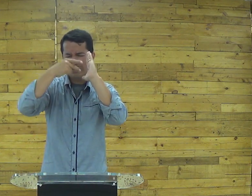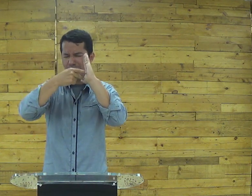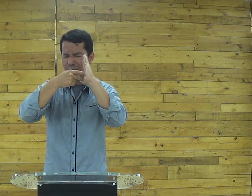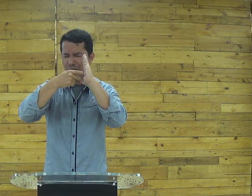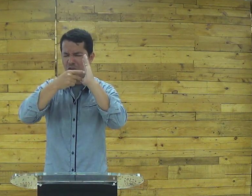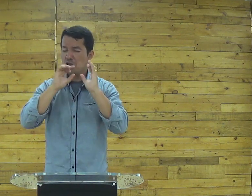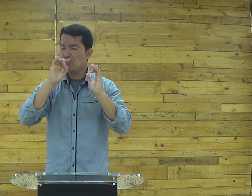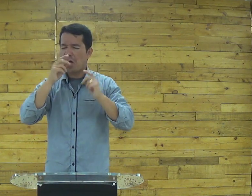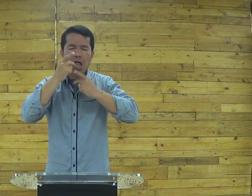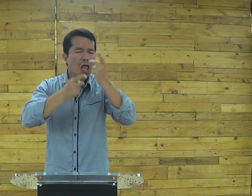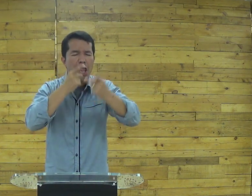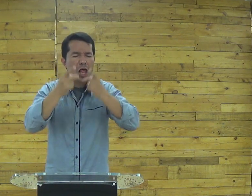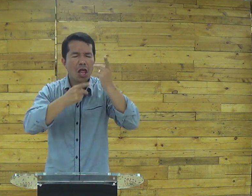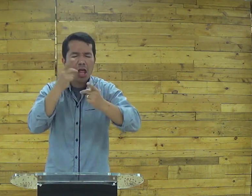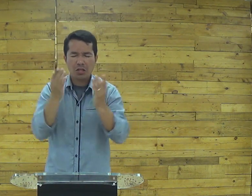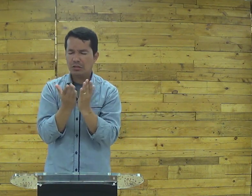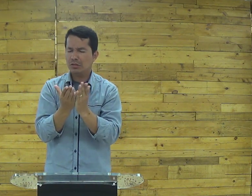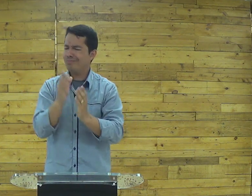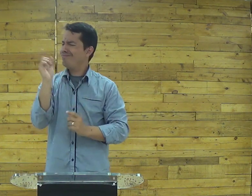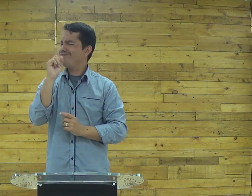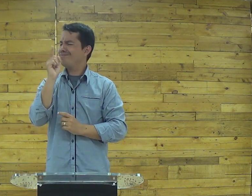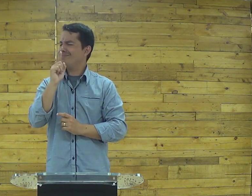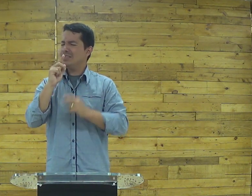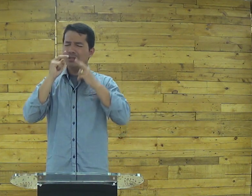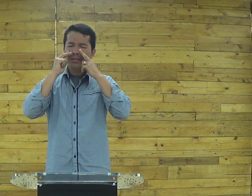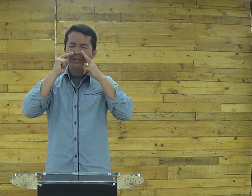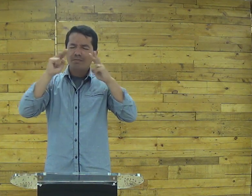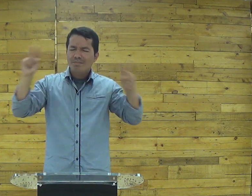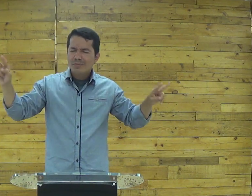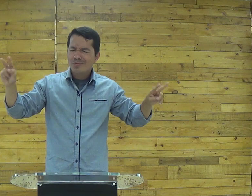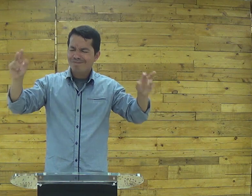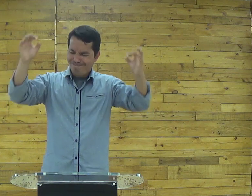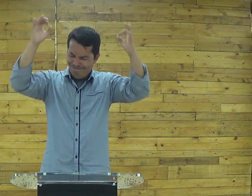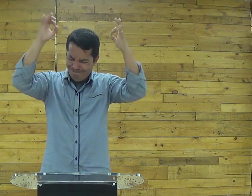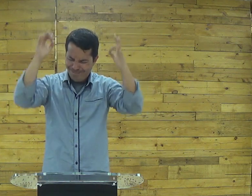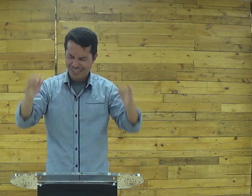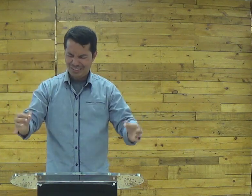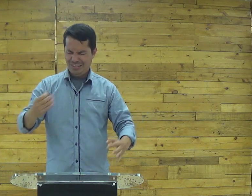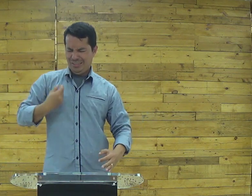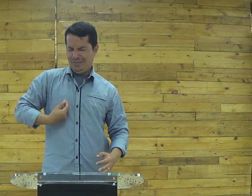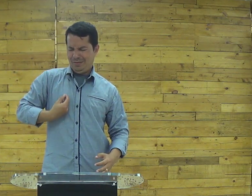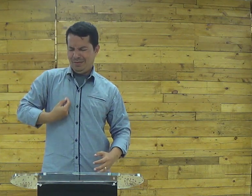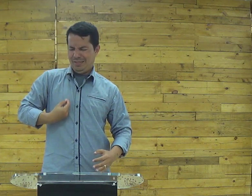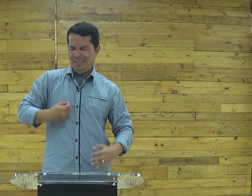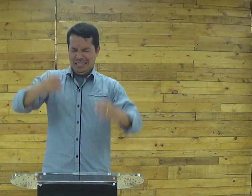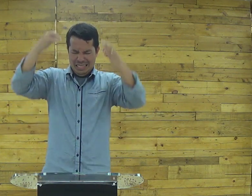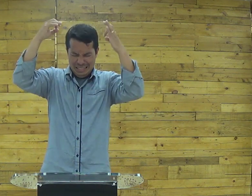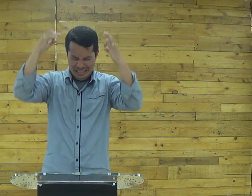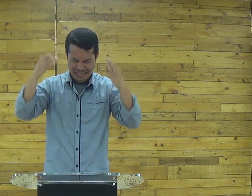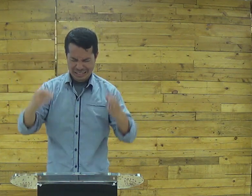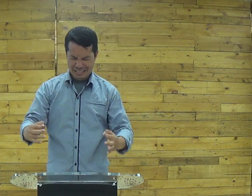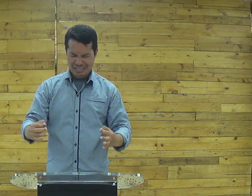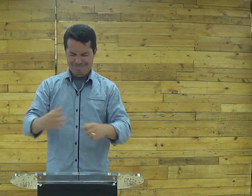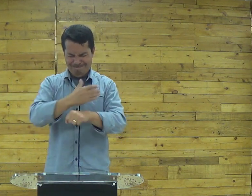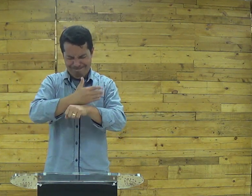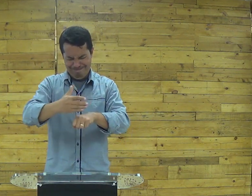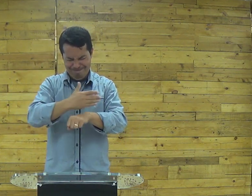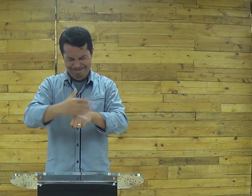de forma clara o que é crer, que não seja um crer só de falar, mas o nosso testemunho, a nossa